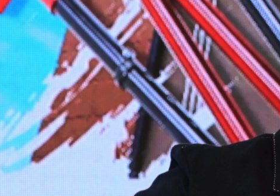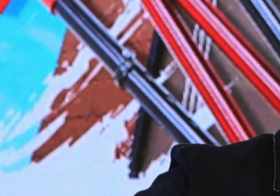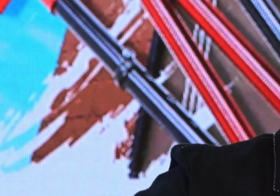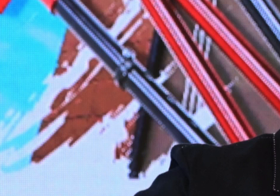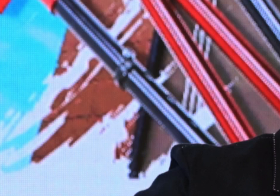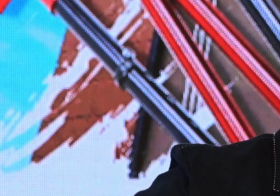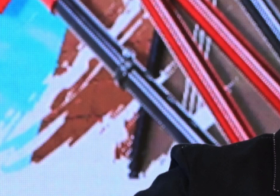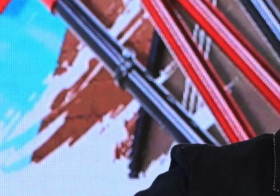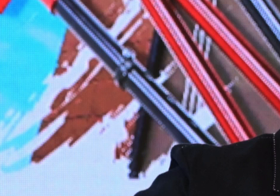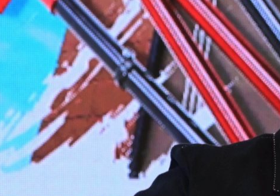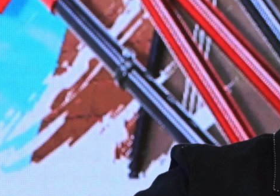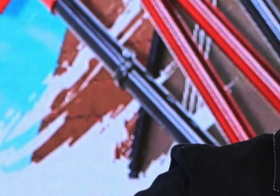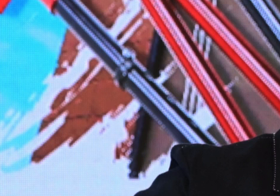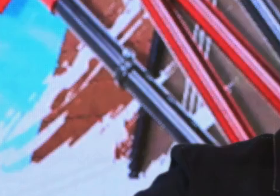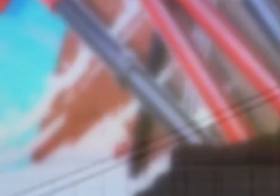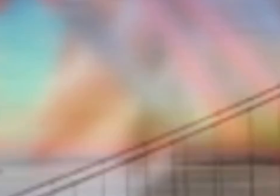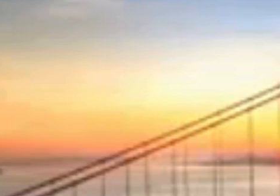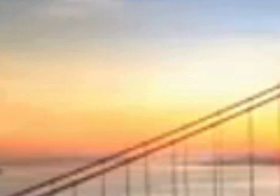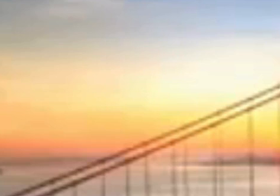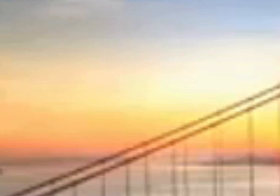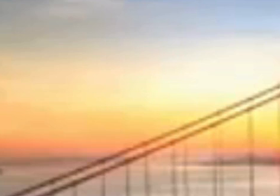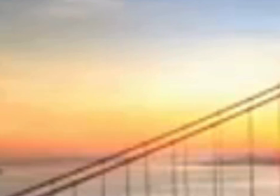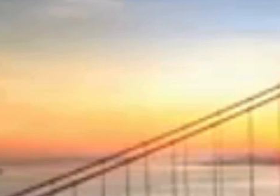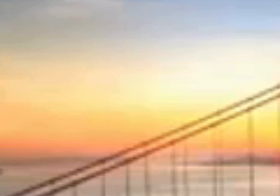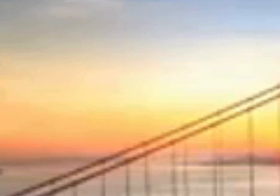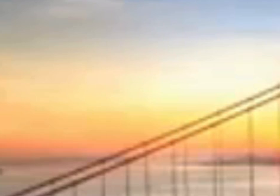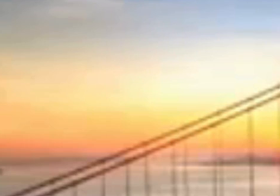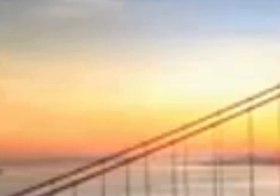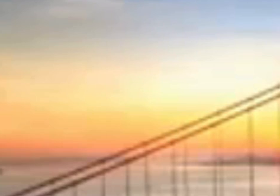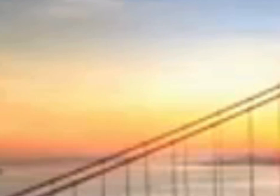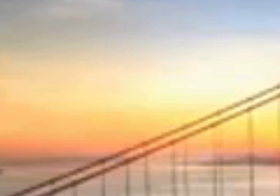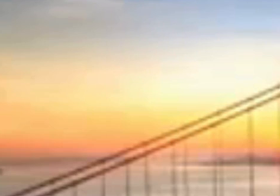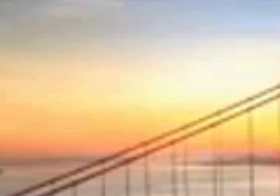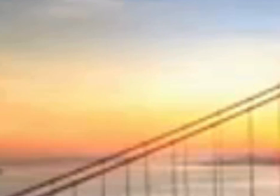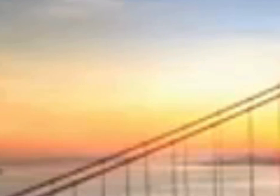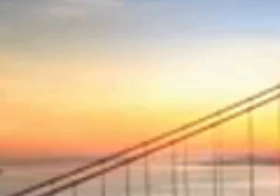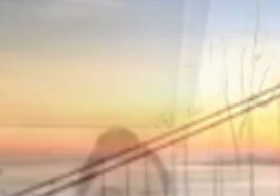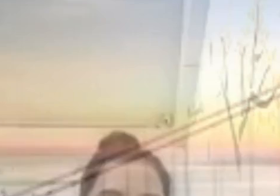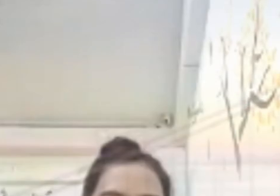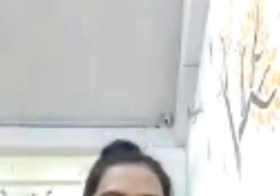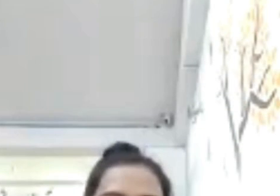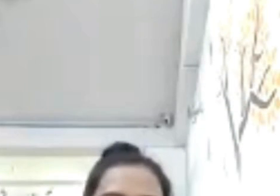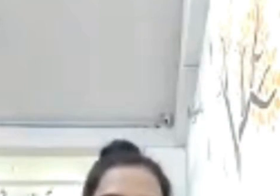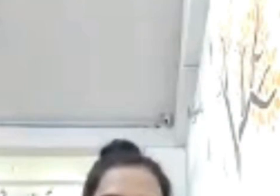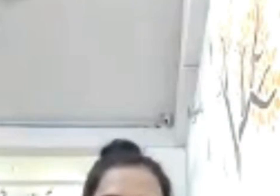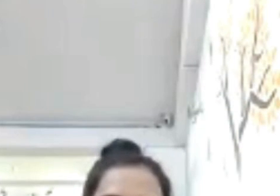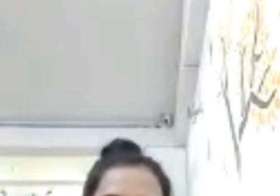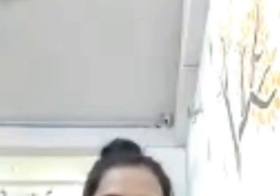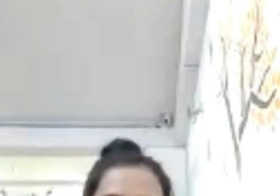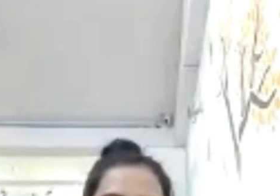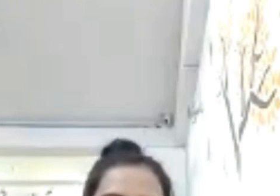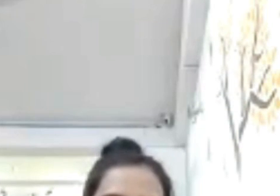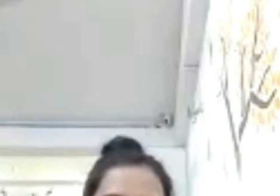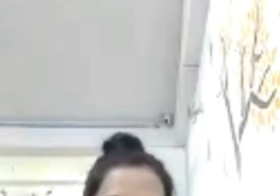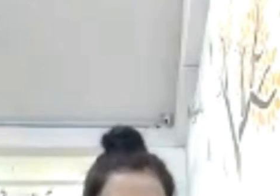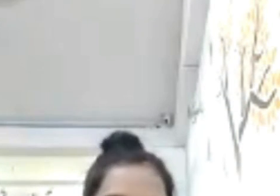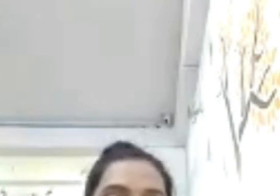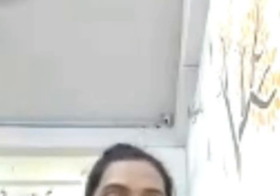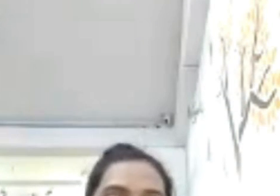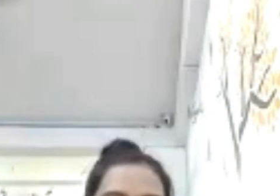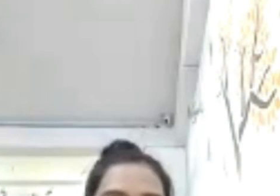Zone, Mumbai, where we had her last just about a week back. हेलो एवरीवन, मेरा नाम है